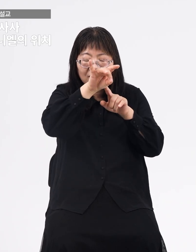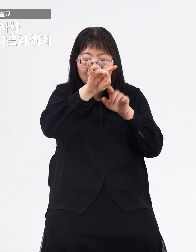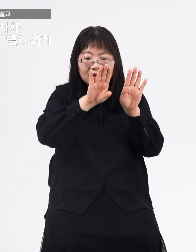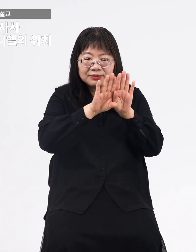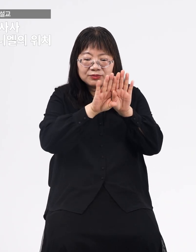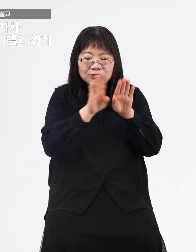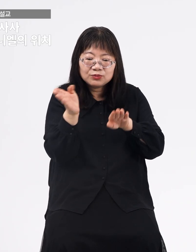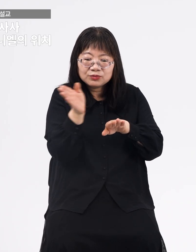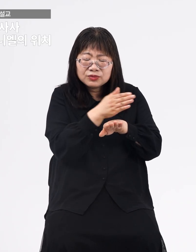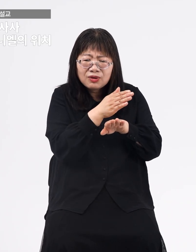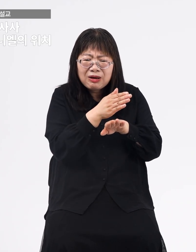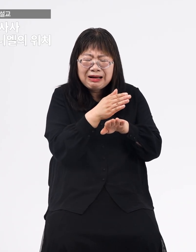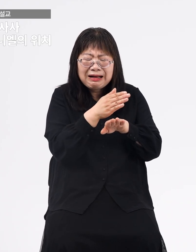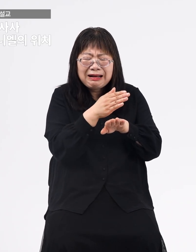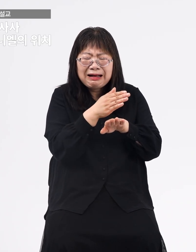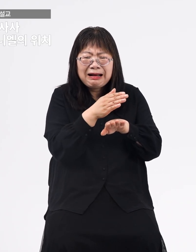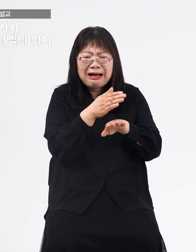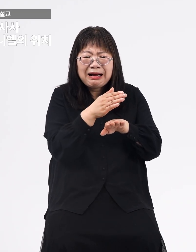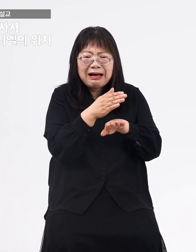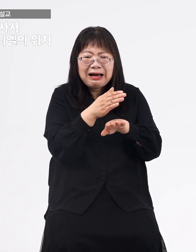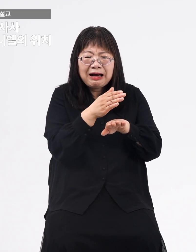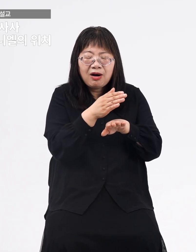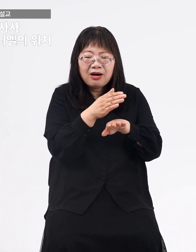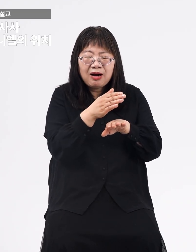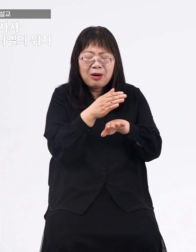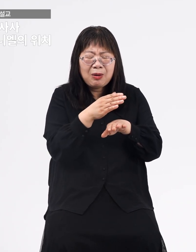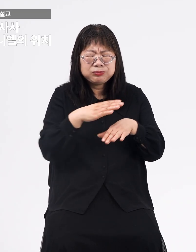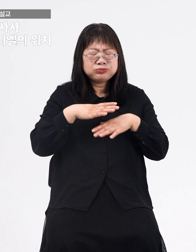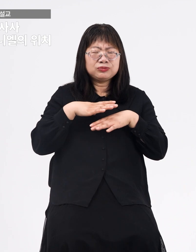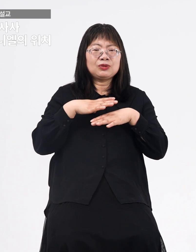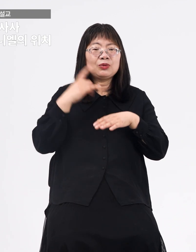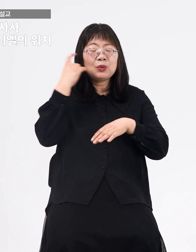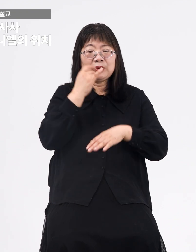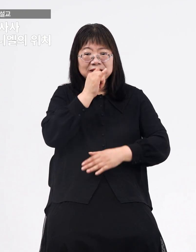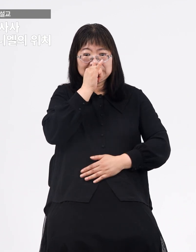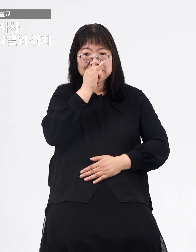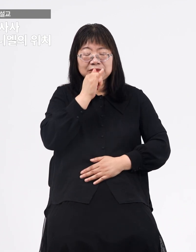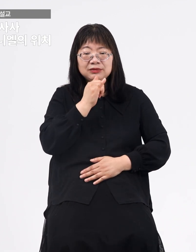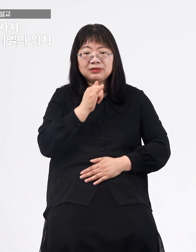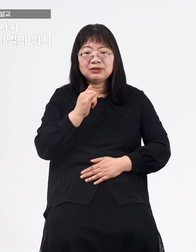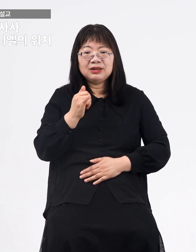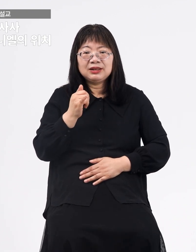소름 끼치는 소리가 들려요. 그 나치하에